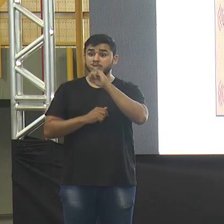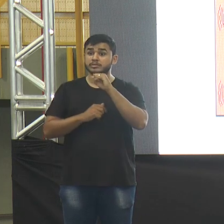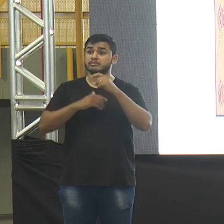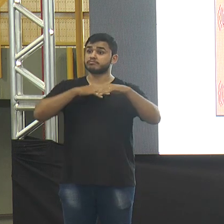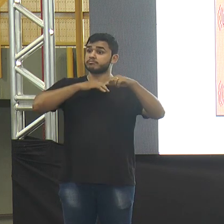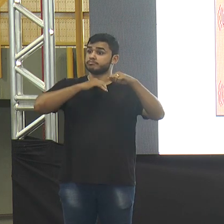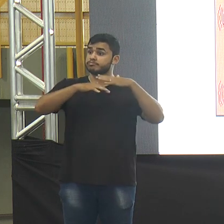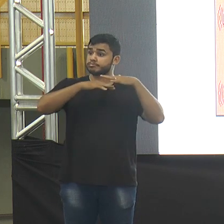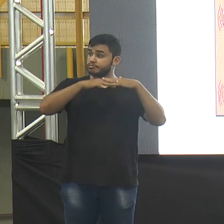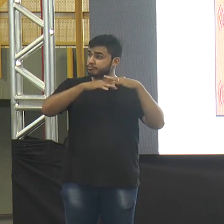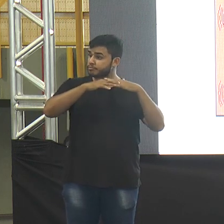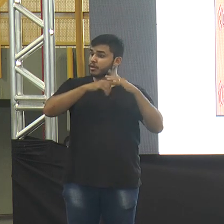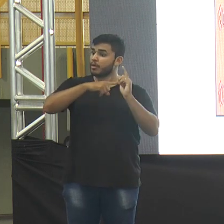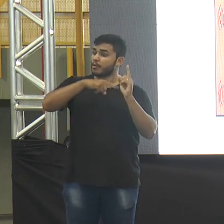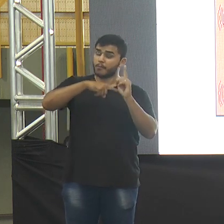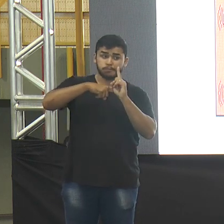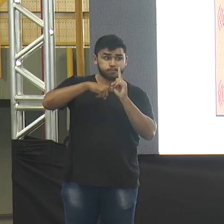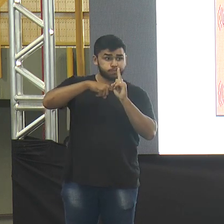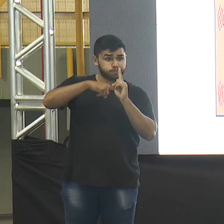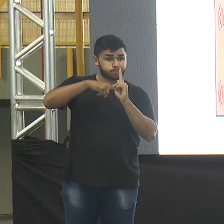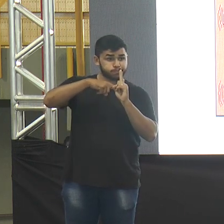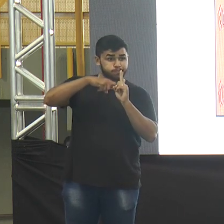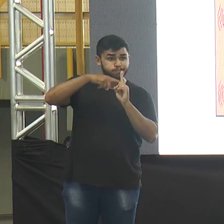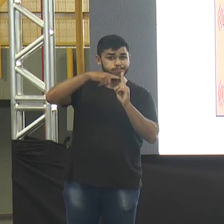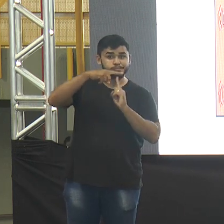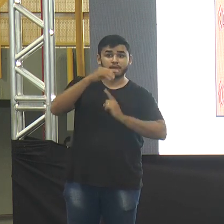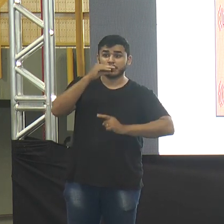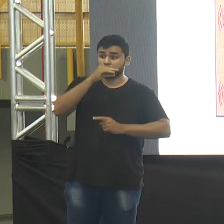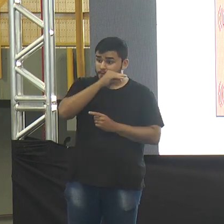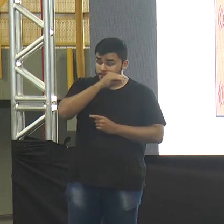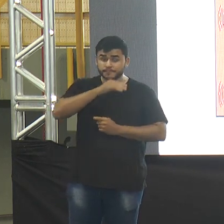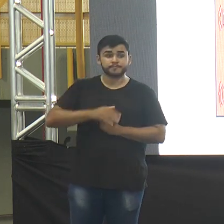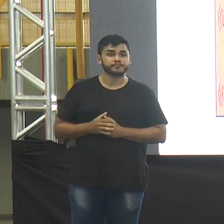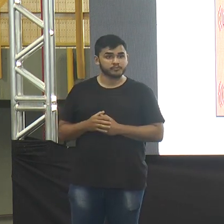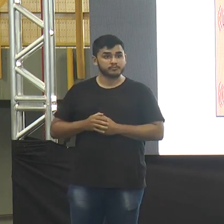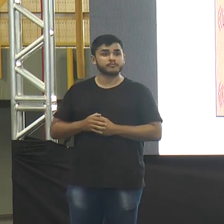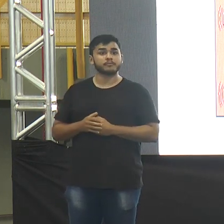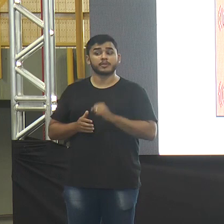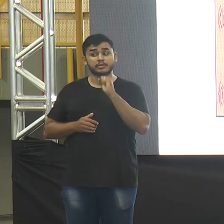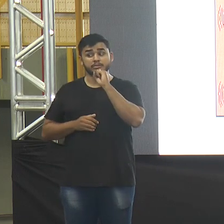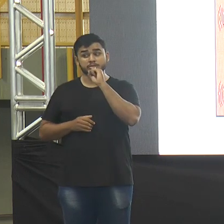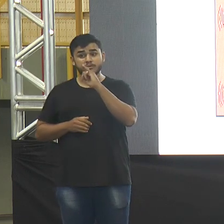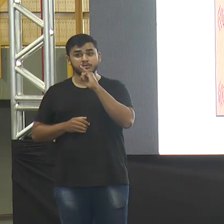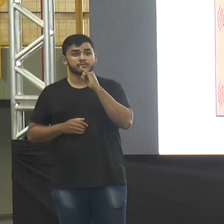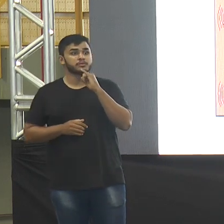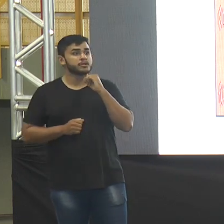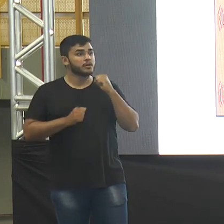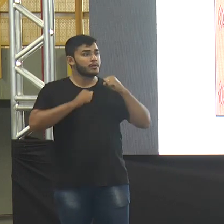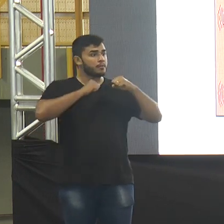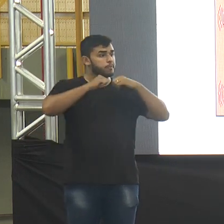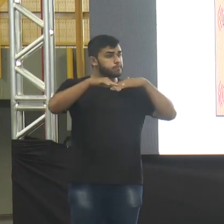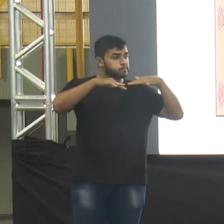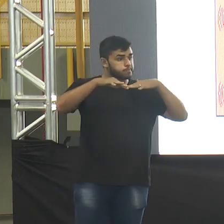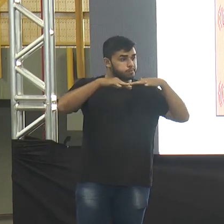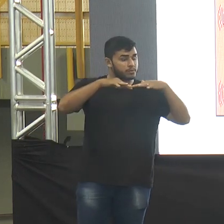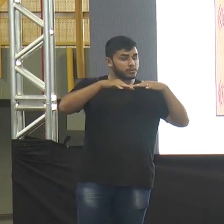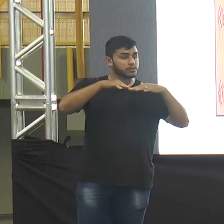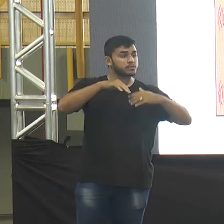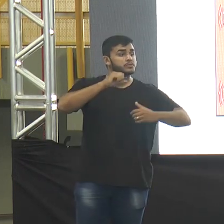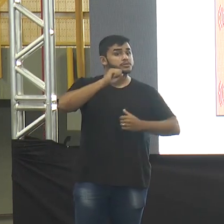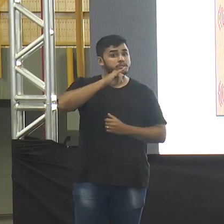agitação, maior a temperatura. As moléculas menos agitadas já ficam um pouquinho mais frias, porque estão próximo do repouso.